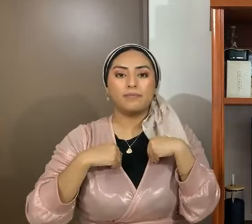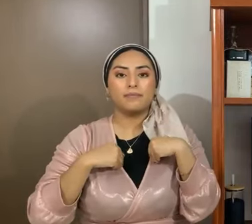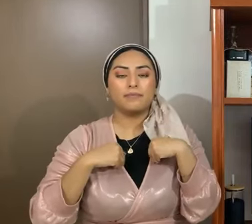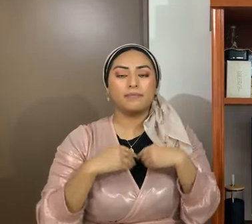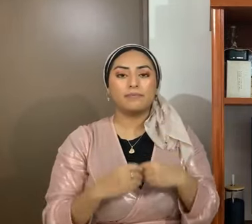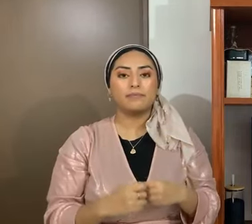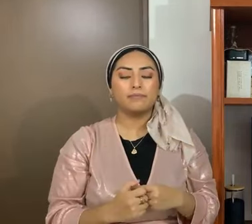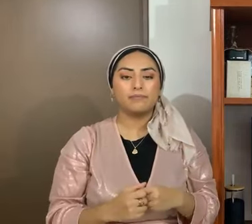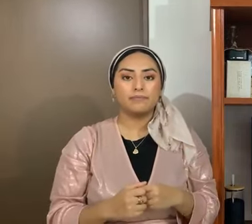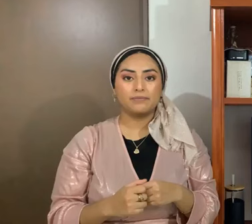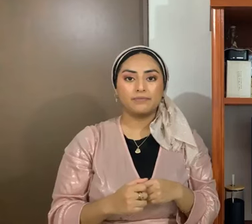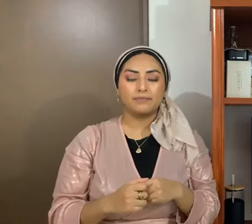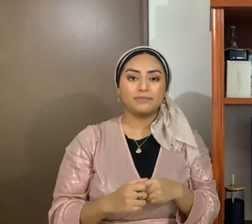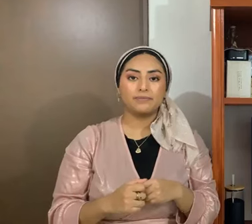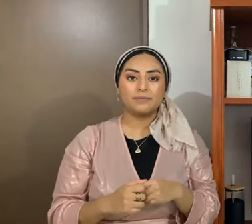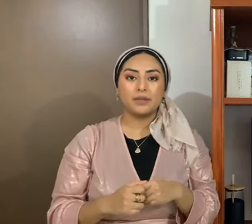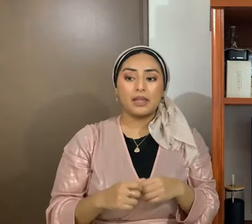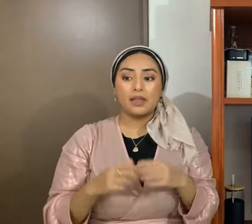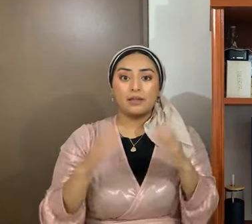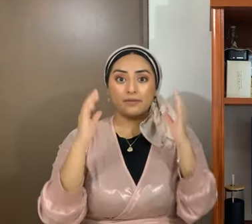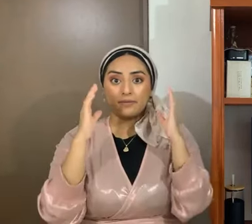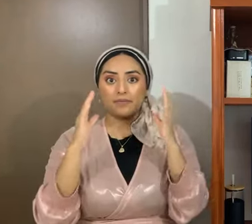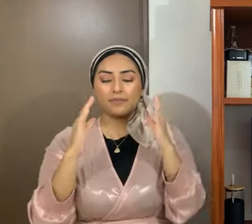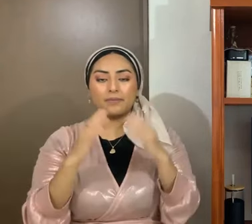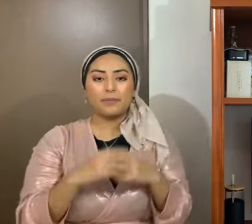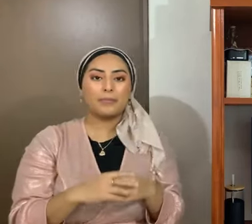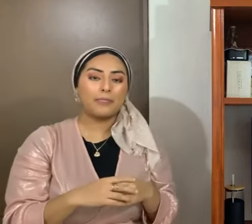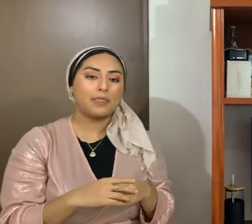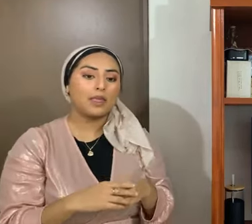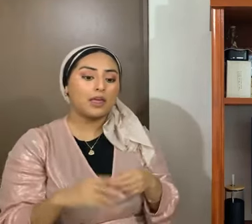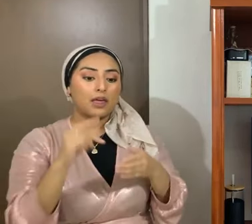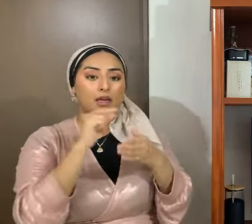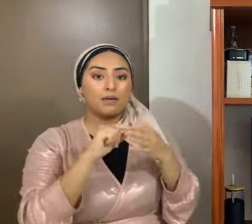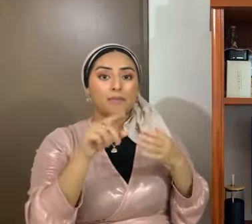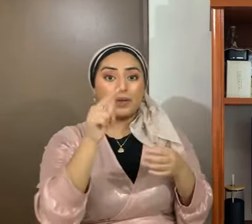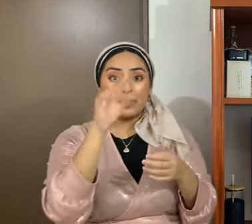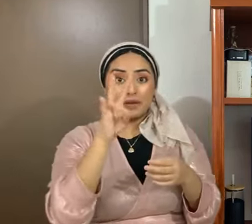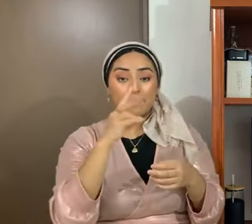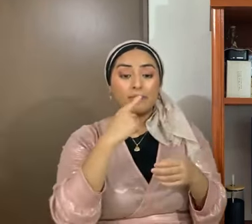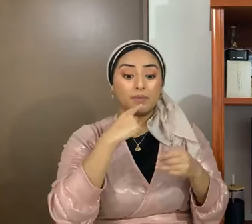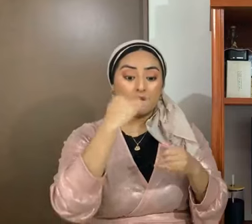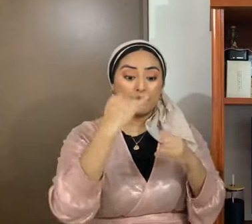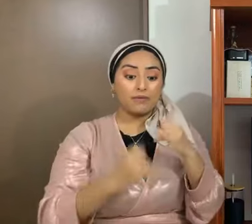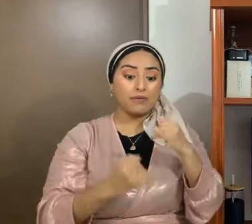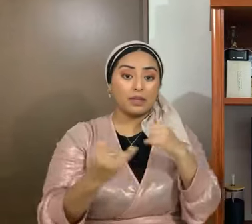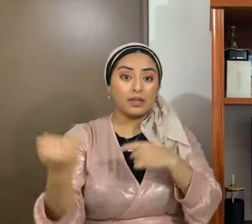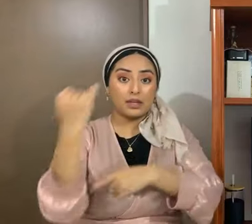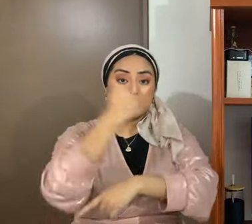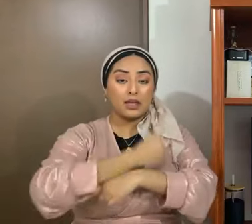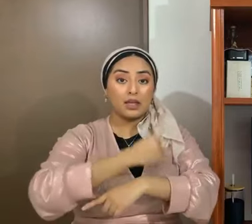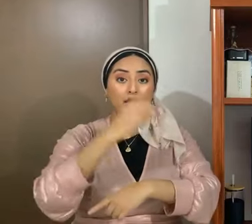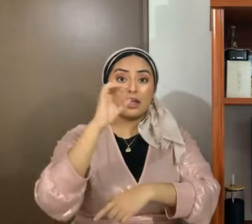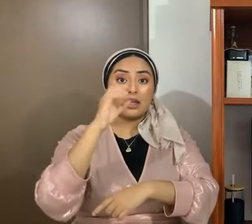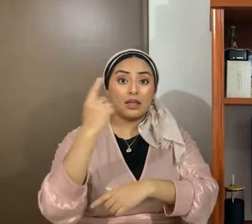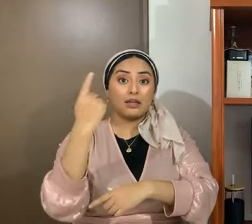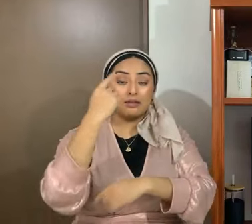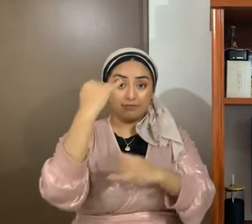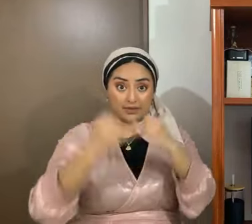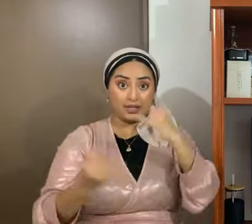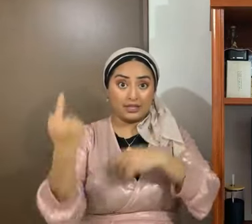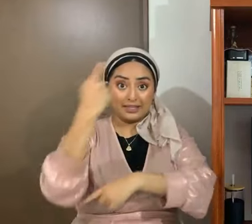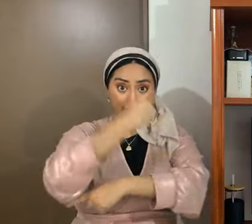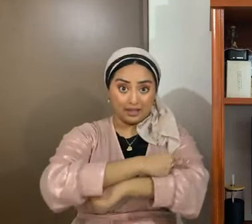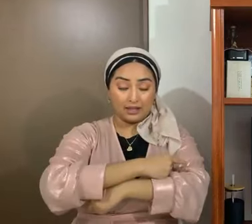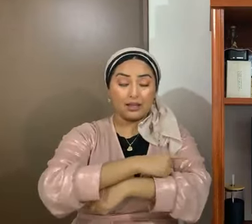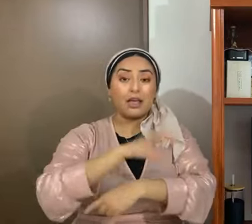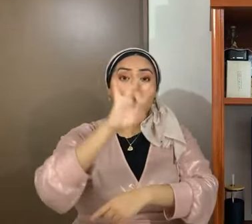cuenta. Y mucha atención, y con esto terminamos. En el verso 27, y acabados estos días, en el 8º día en adelante,